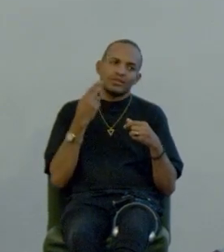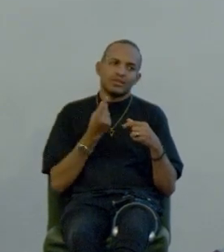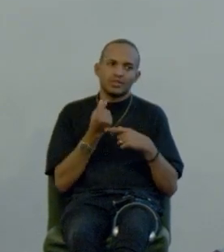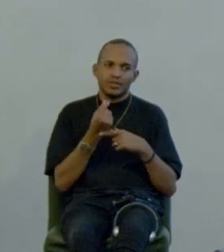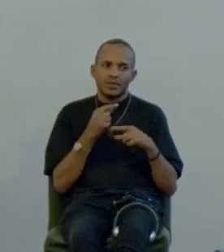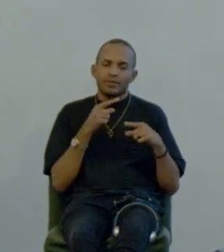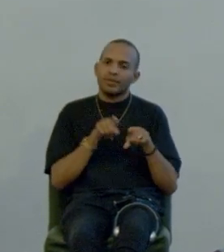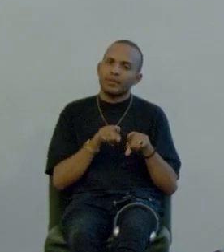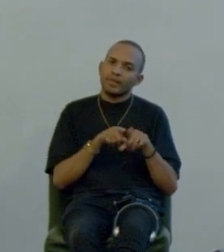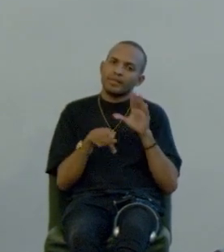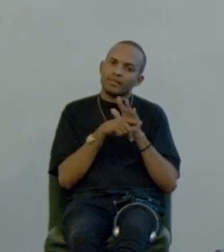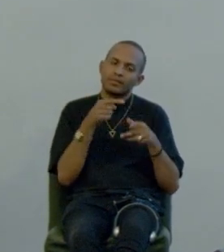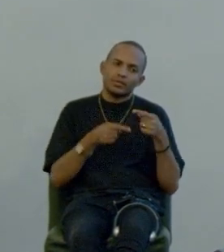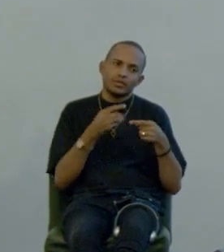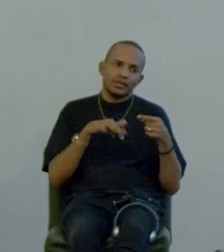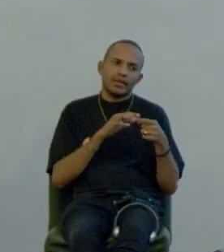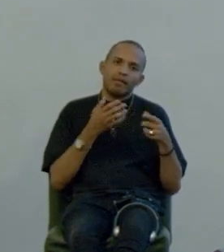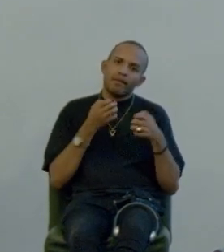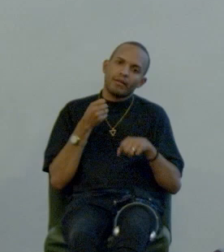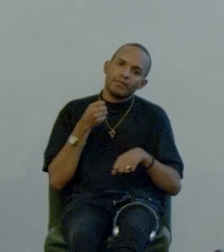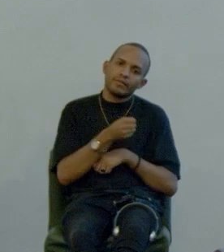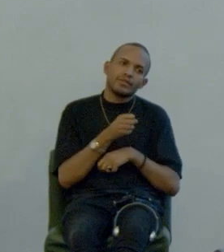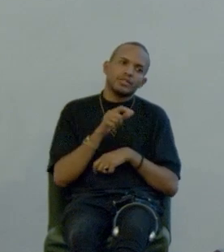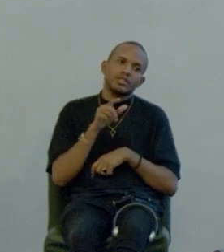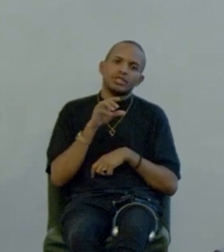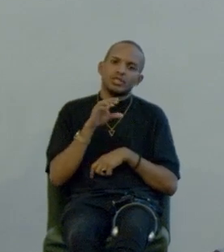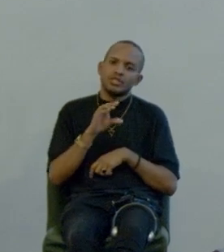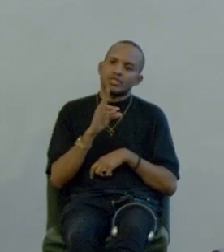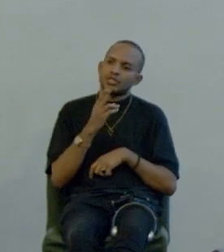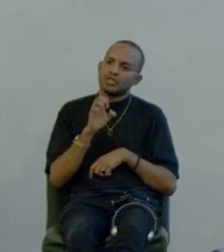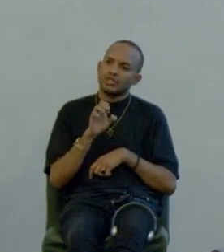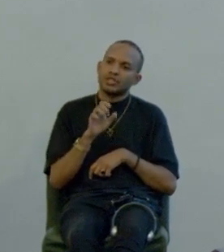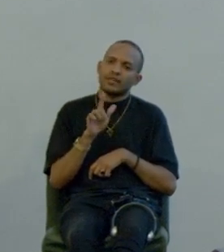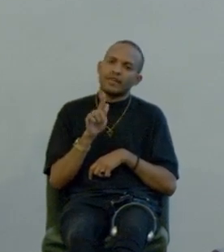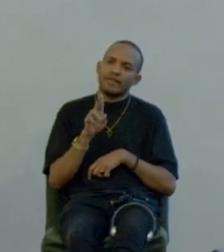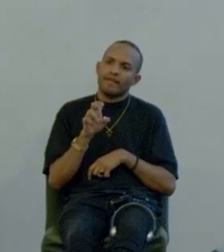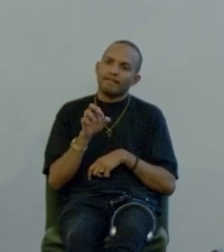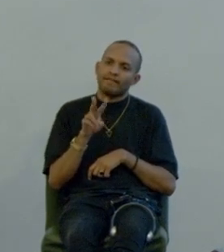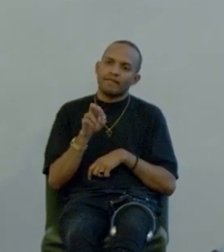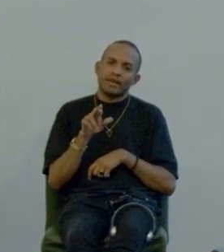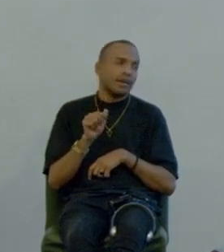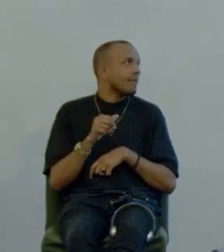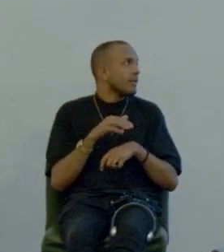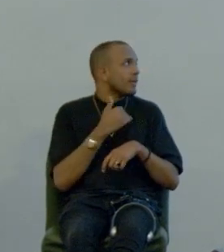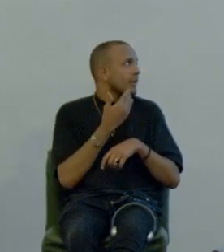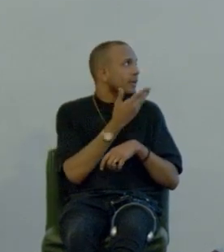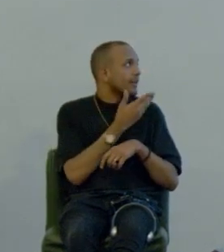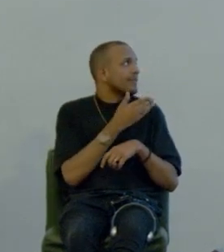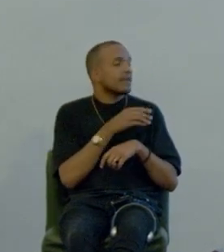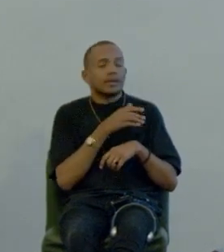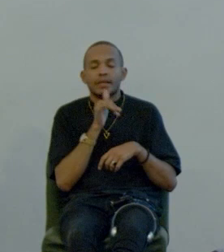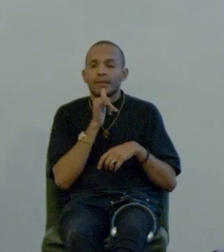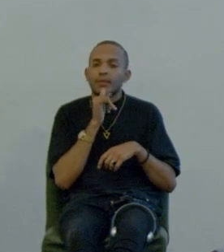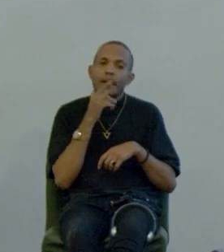projeto político da ditadura militar, que era ocupar essa fronteira. Che Guevara foi morto aqui na Bolívia, né? Então essa coisa, essa mancha, que vocês estão vendo em